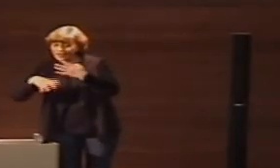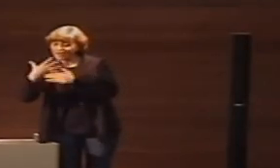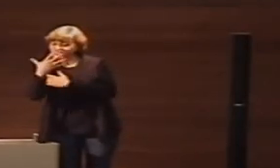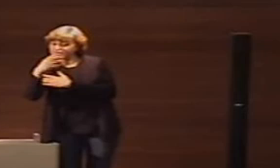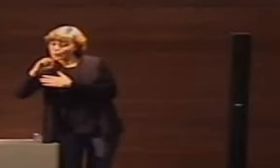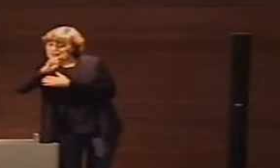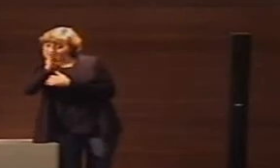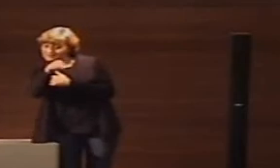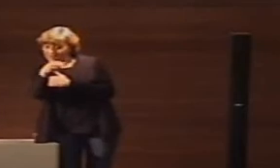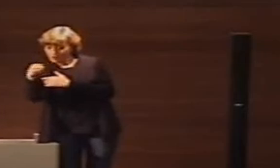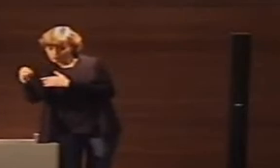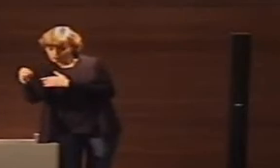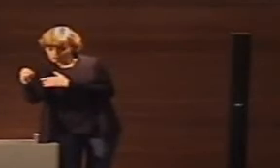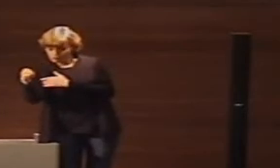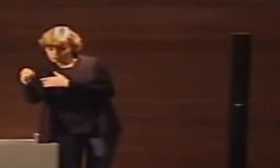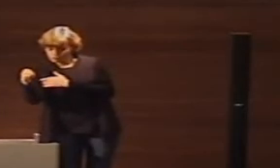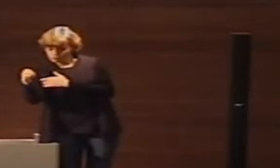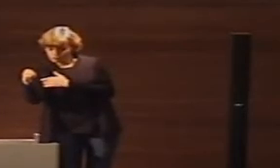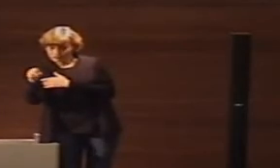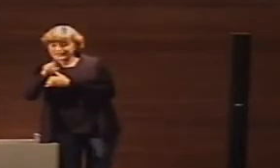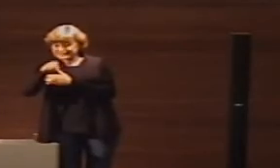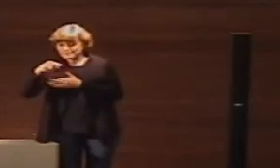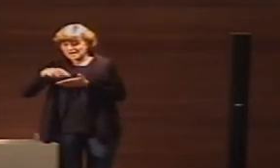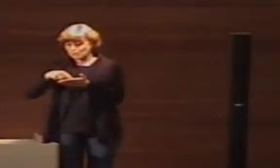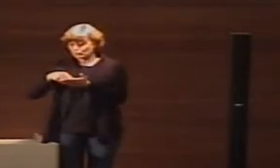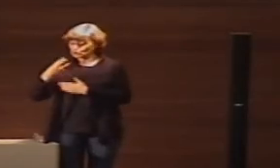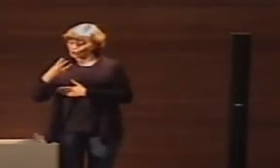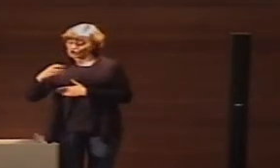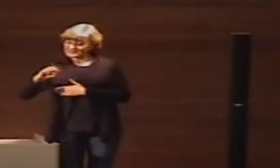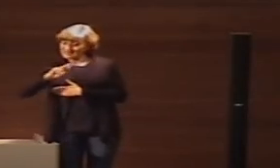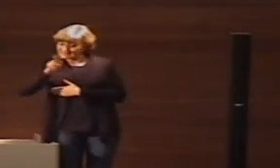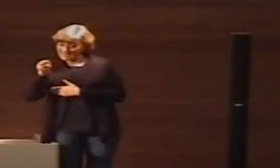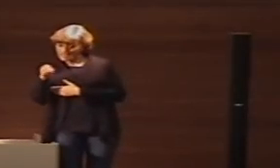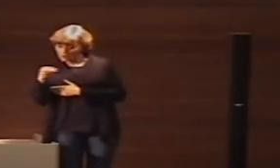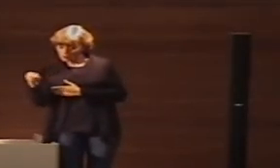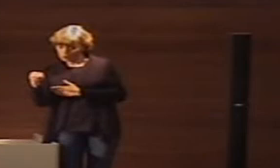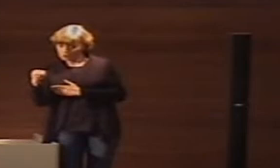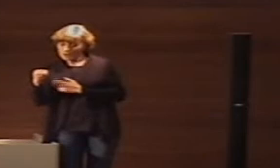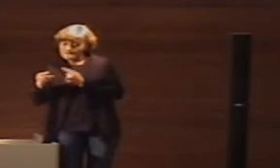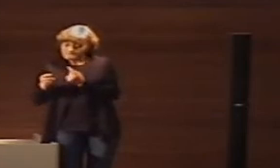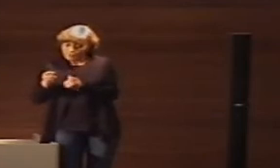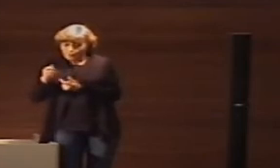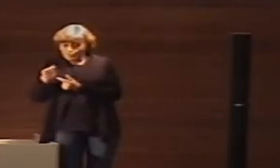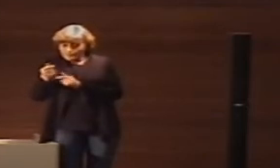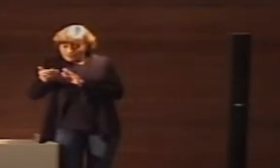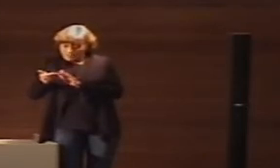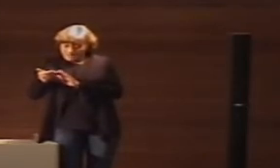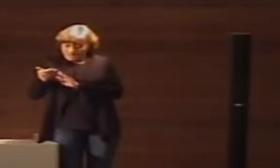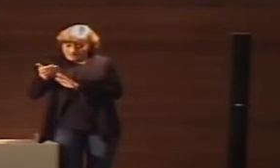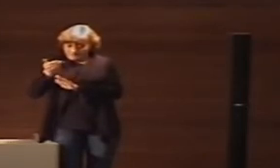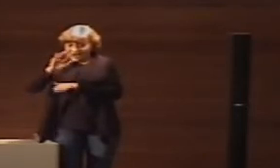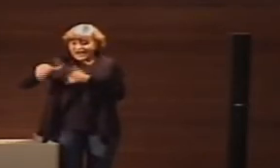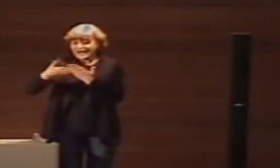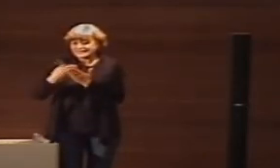hay un impuesto de 30 euros tonelada que va a subir hasta 47 euros tonelada en 2020,